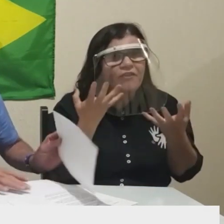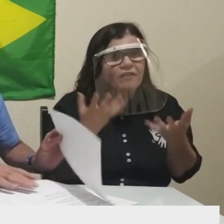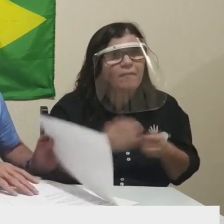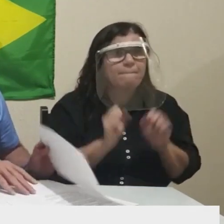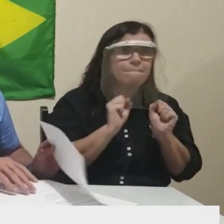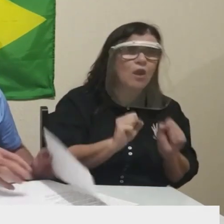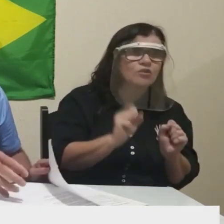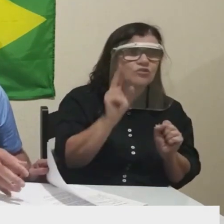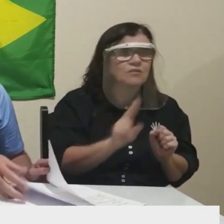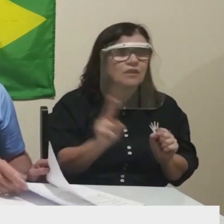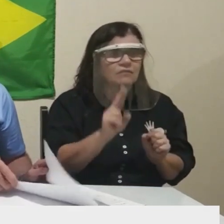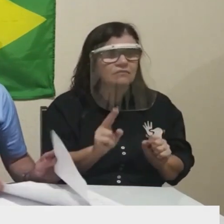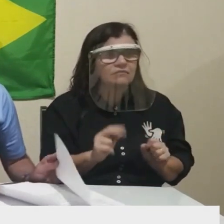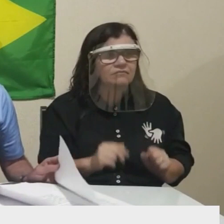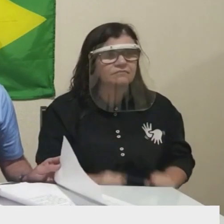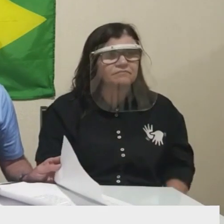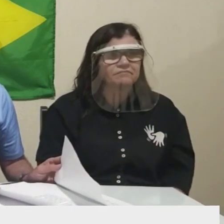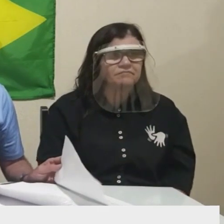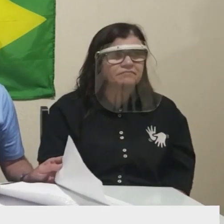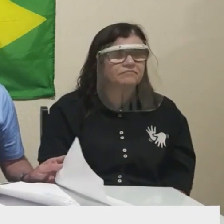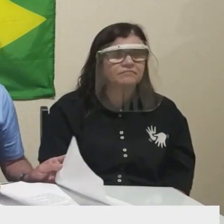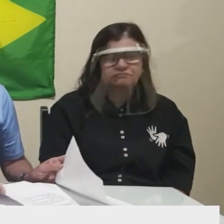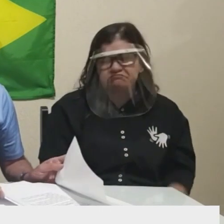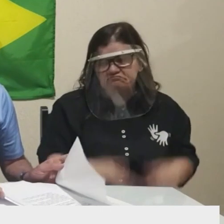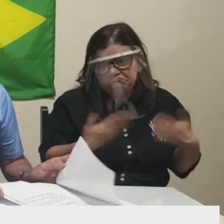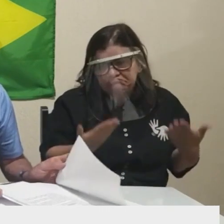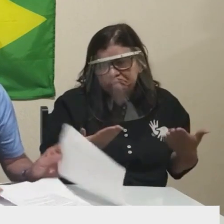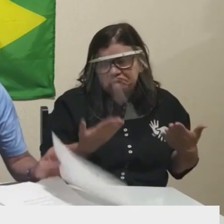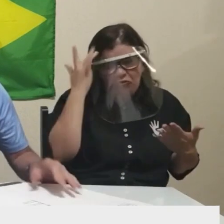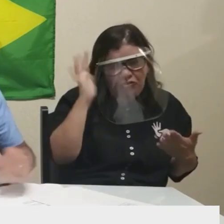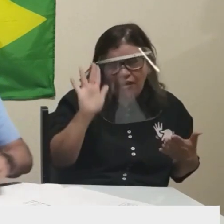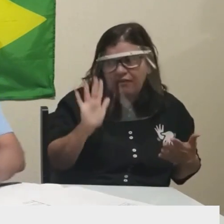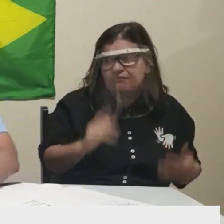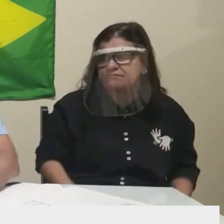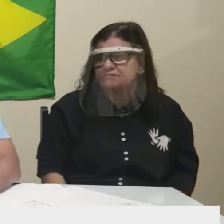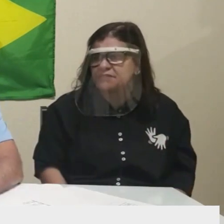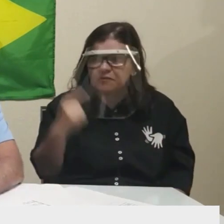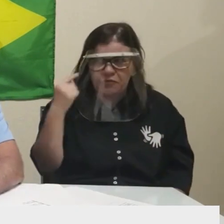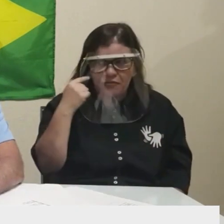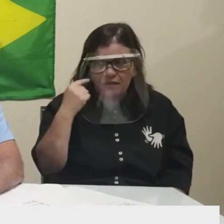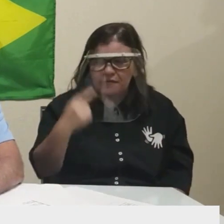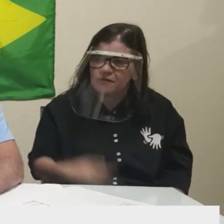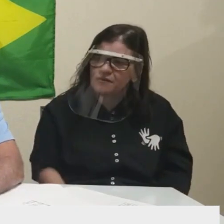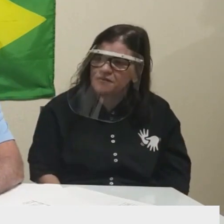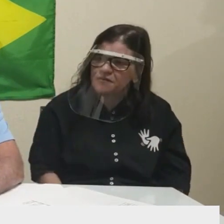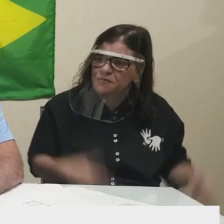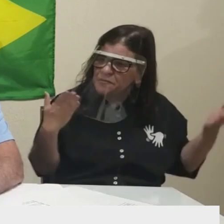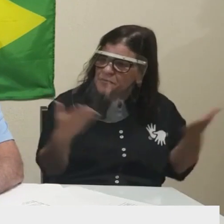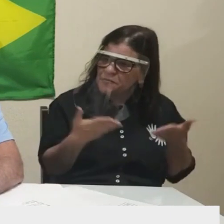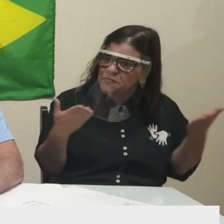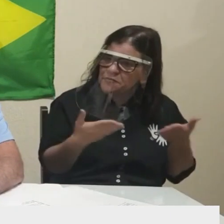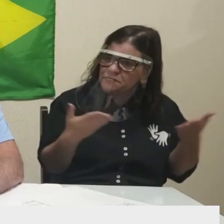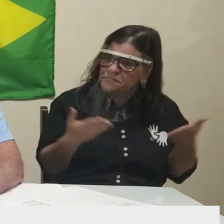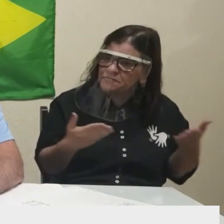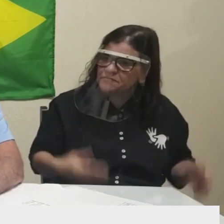poderão. Está dizendo que tomarão, será tomada tal medida. Mas vamos lá. E hoje em dia, né? Olha